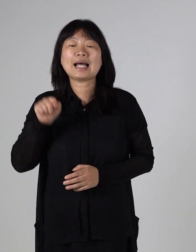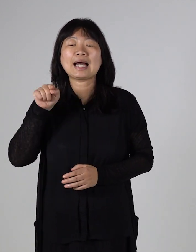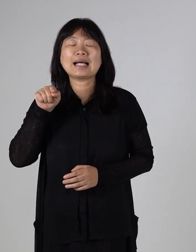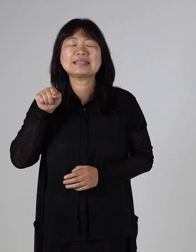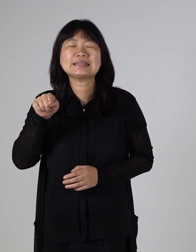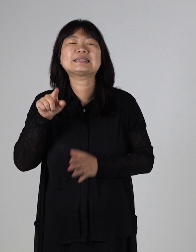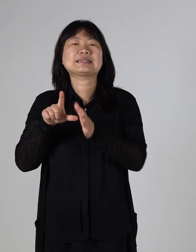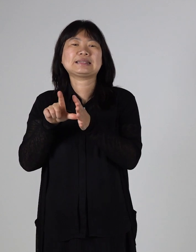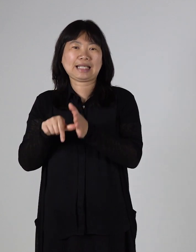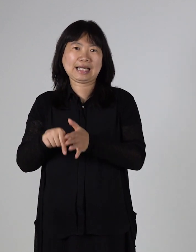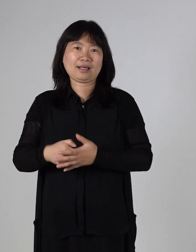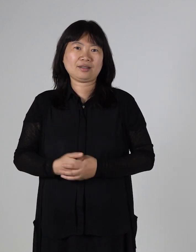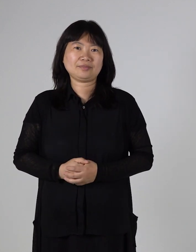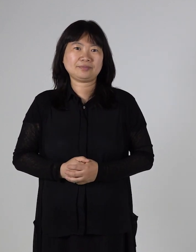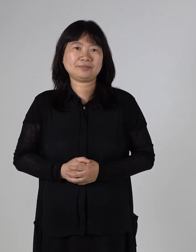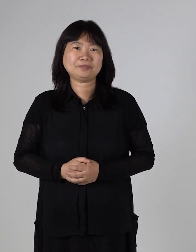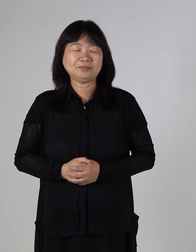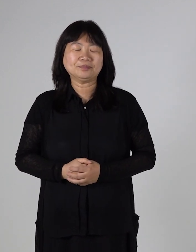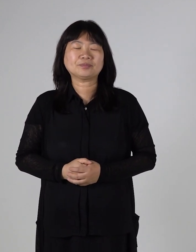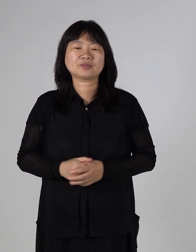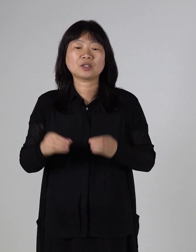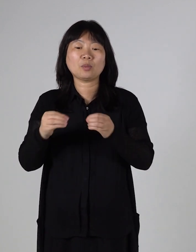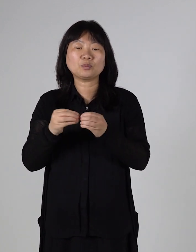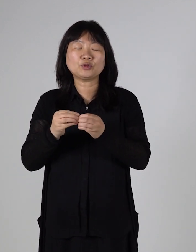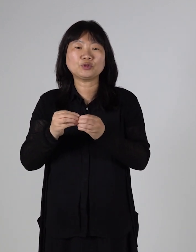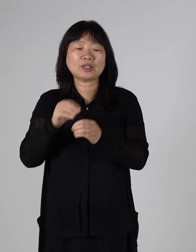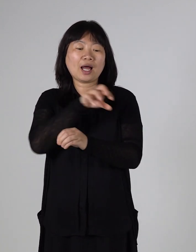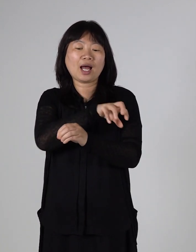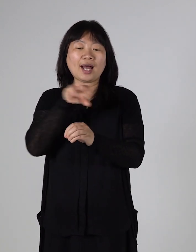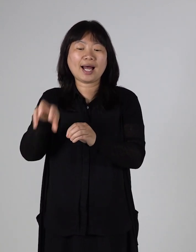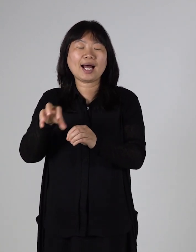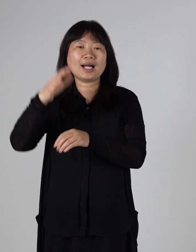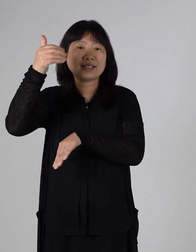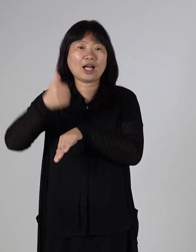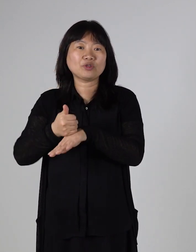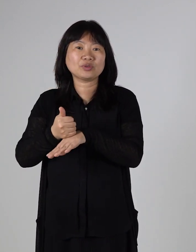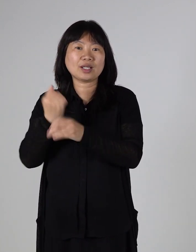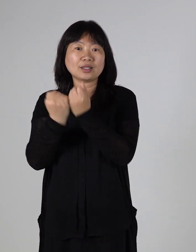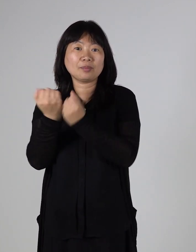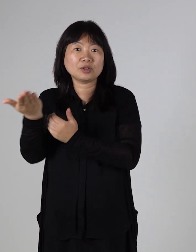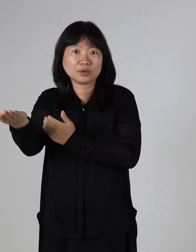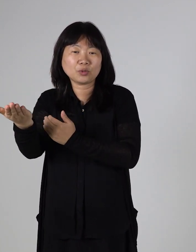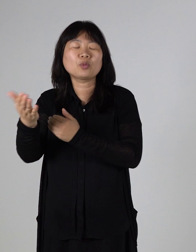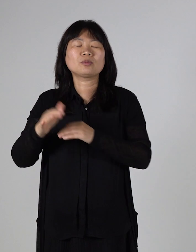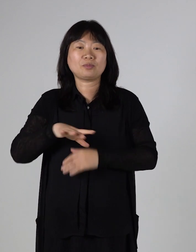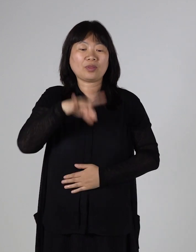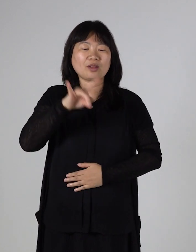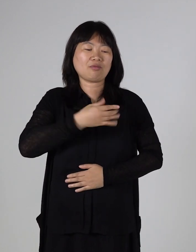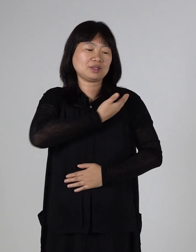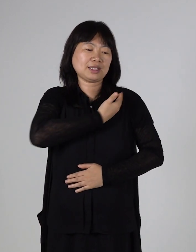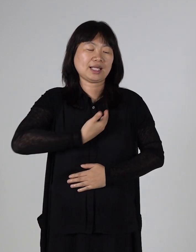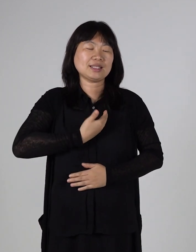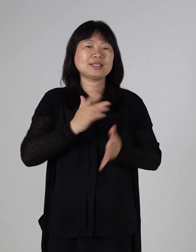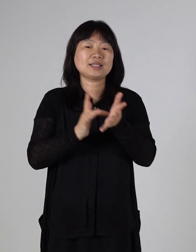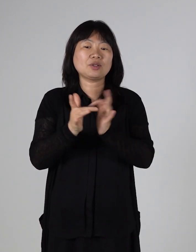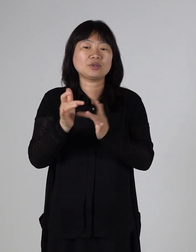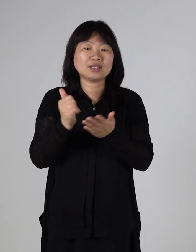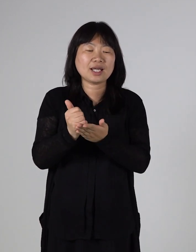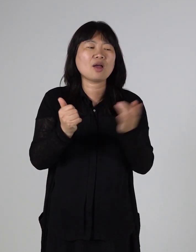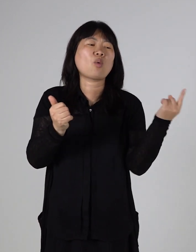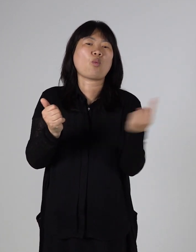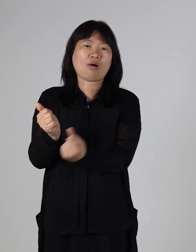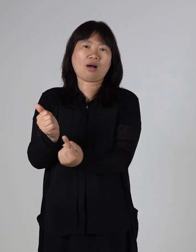그 문맥은 좀 잠시 후에 보기로 하십시다. 제자들이 예수님께 나왔어요.